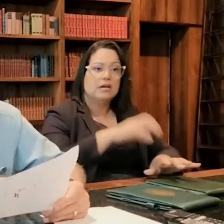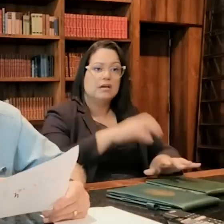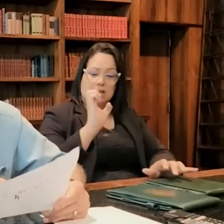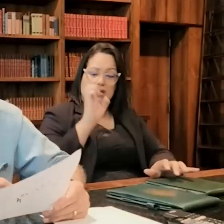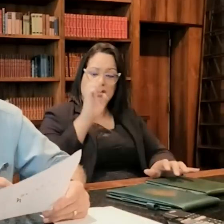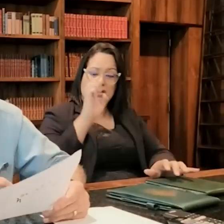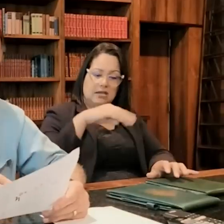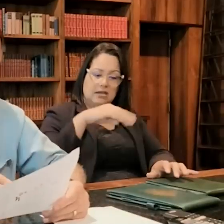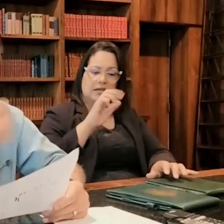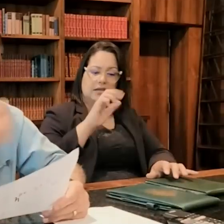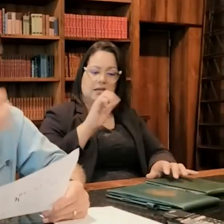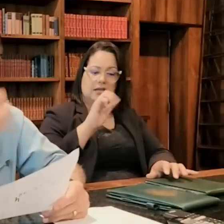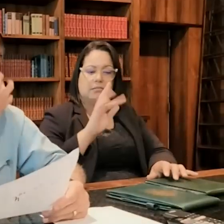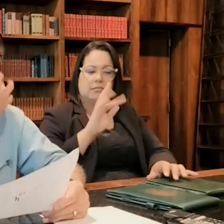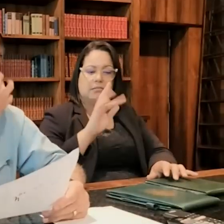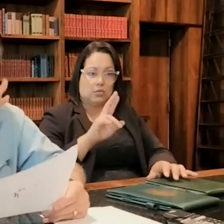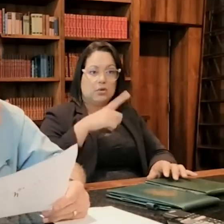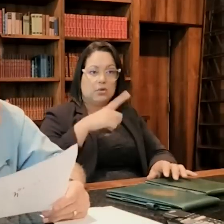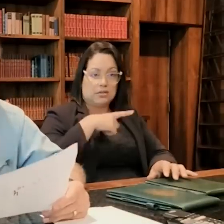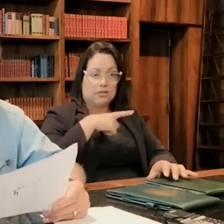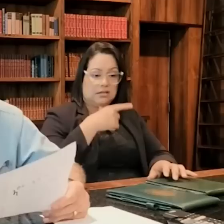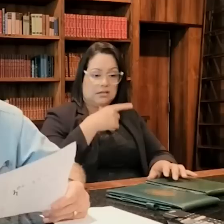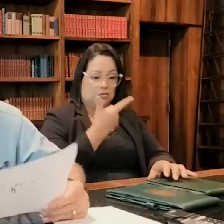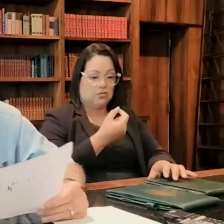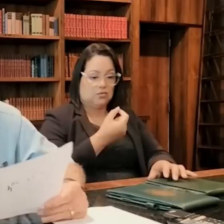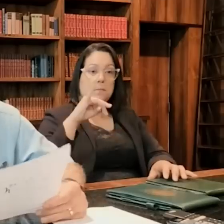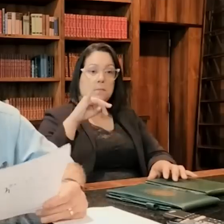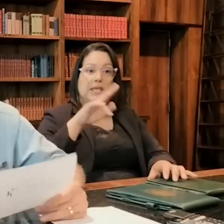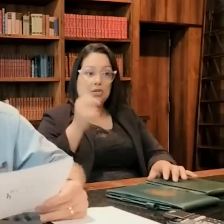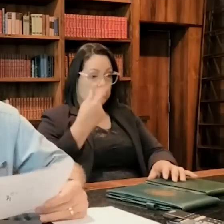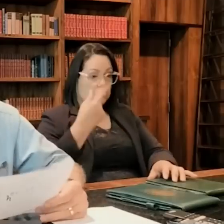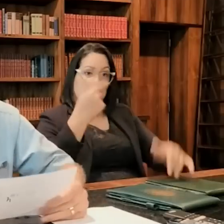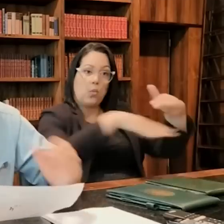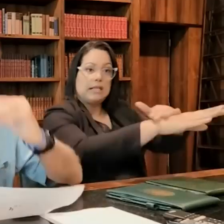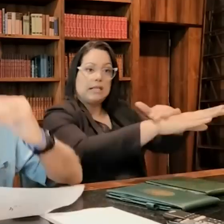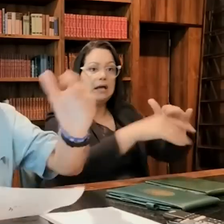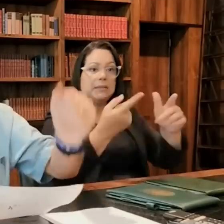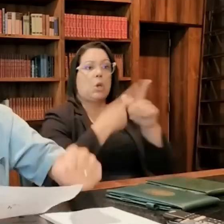de nefasta. Reforçou ainda que o Brasil não vai acabar no dia 1º